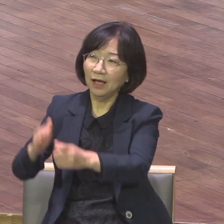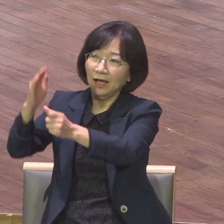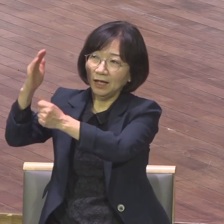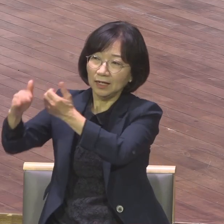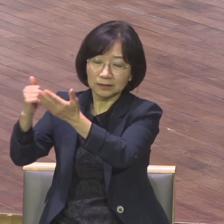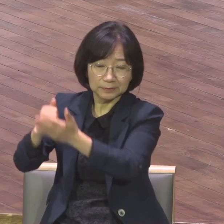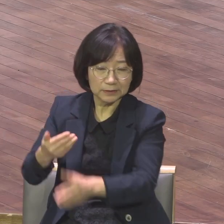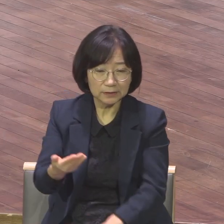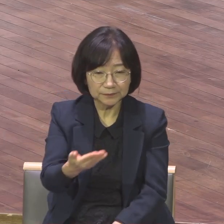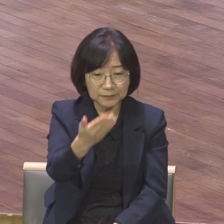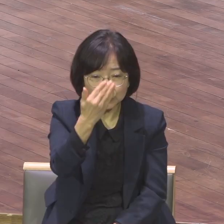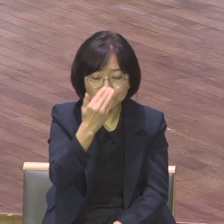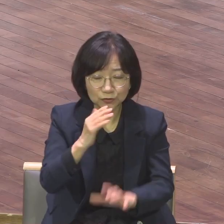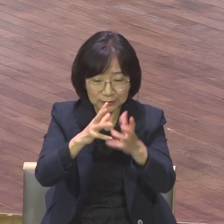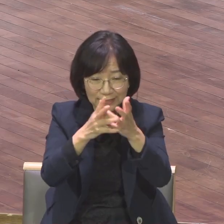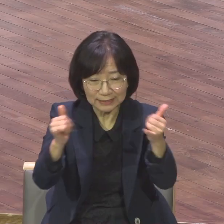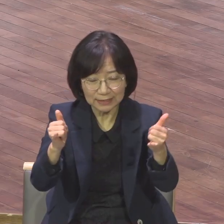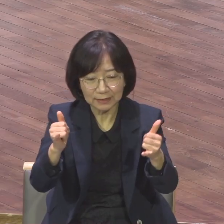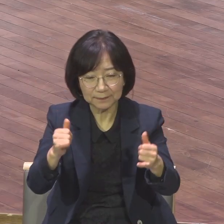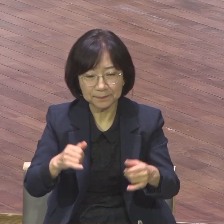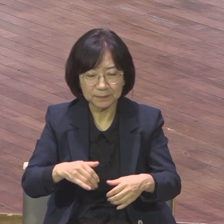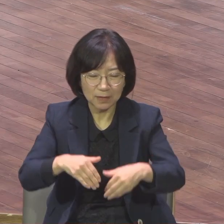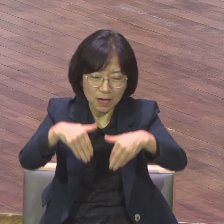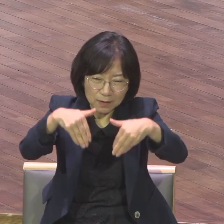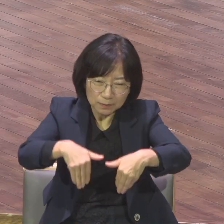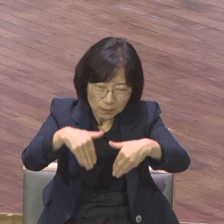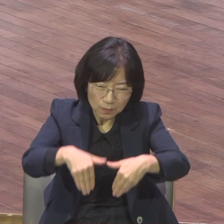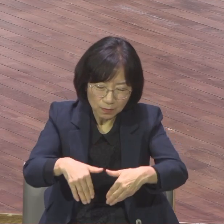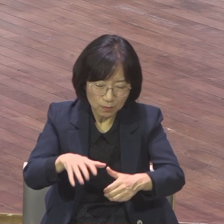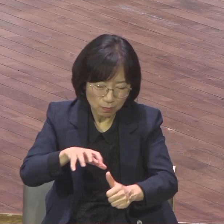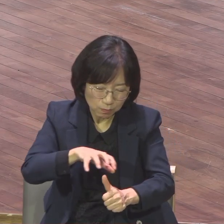포로 생활을 하게 하지만 그것이 결코